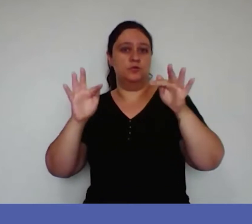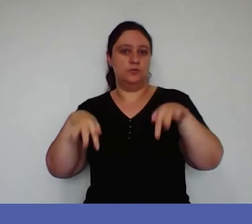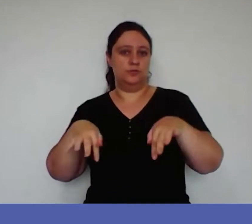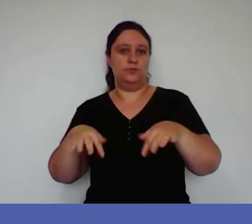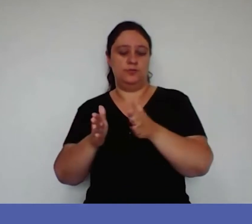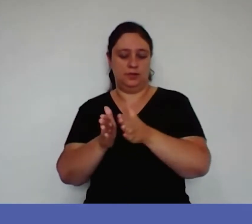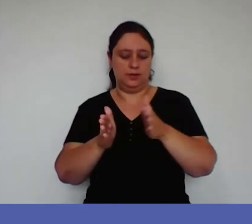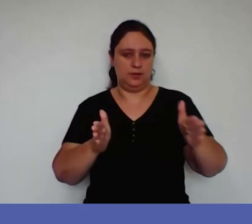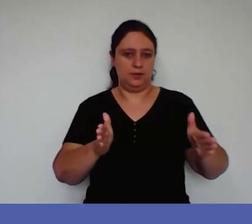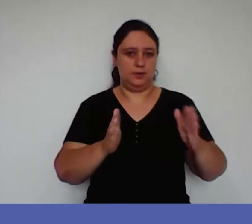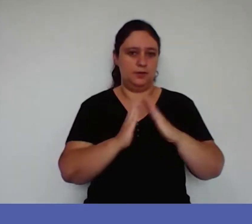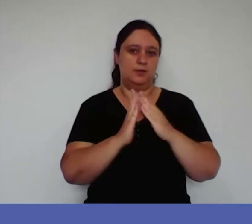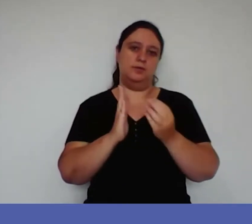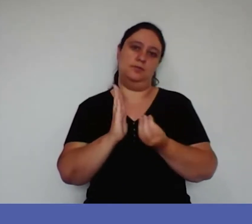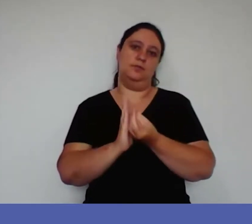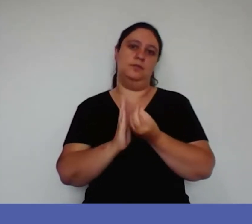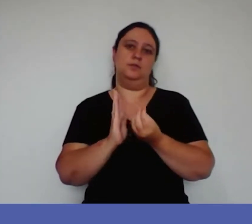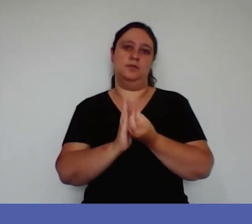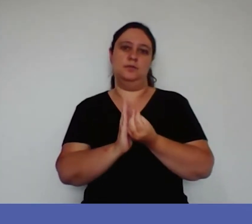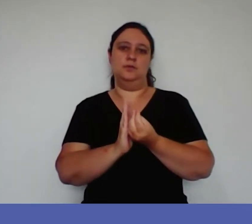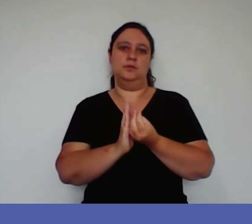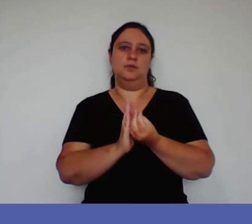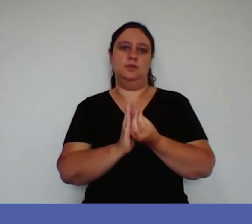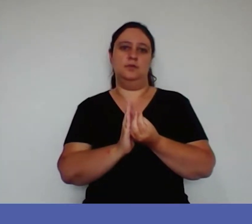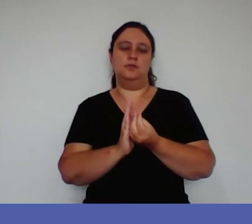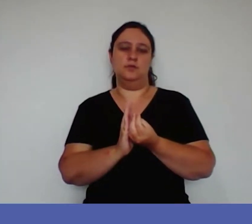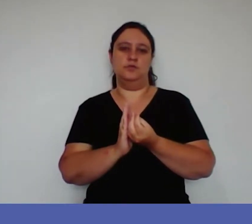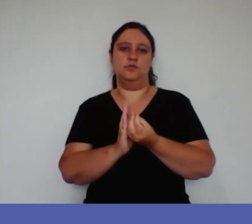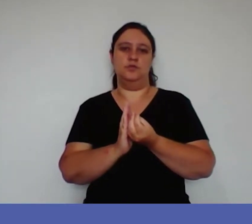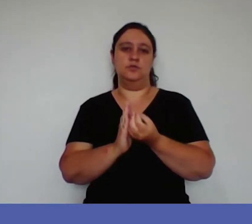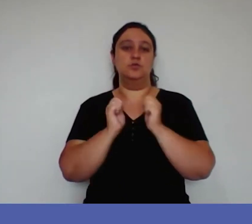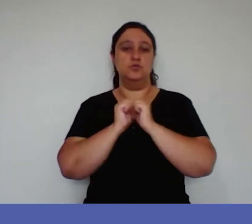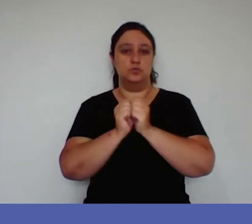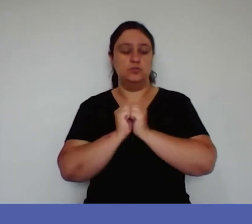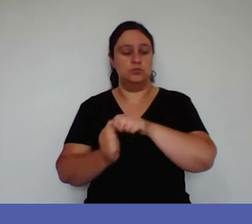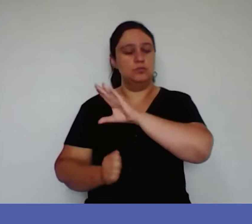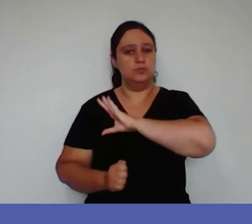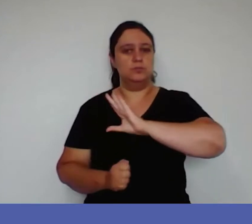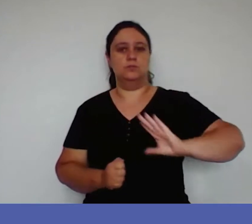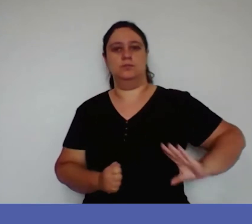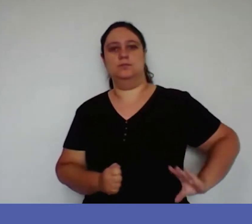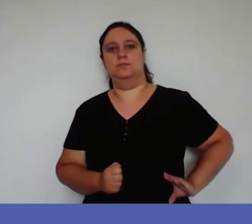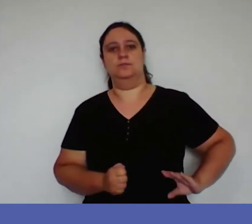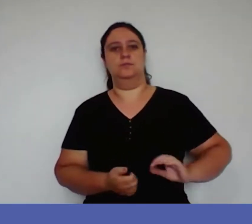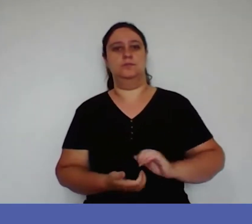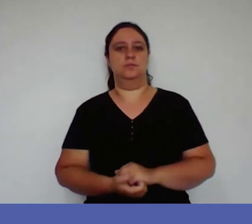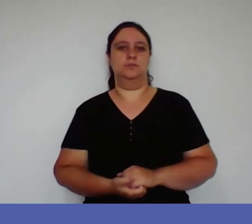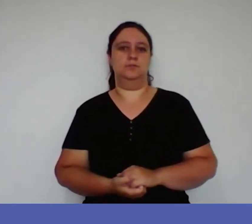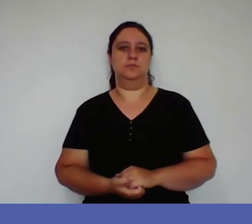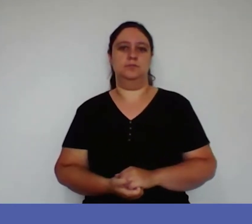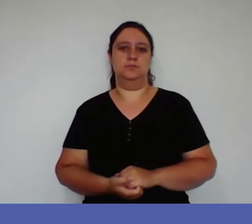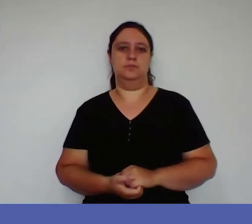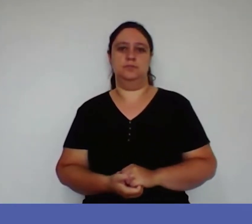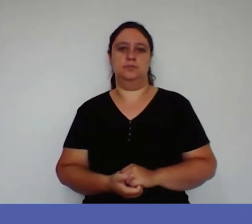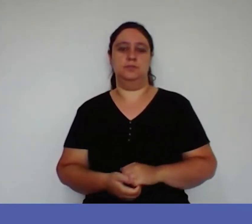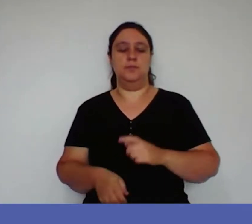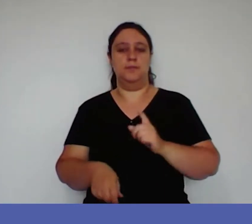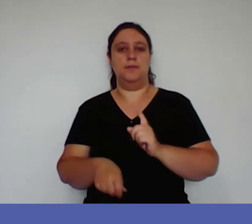igreja edificada se juntará a Cristo, e essa mesma pedra